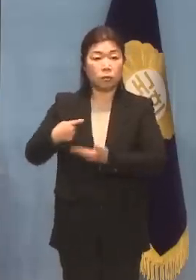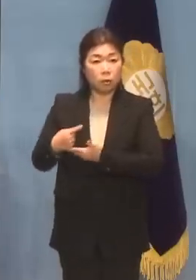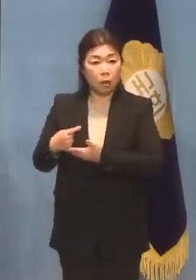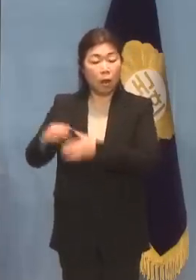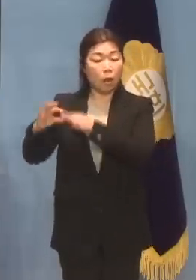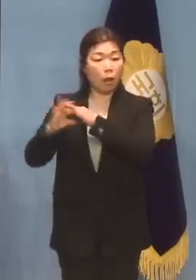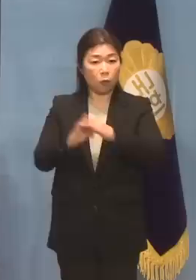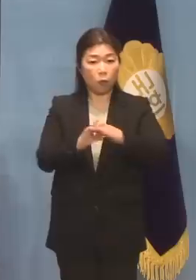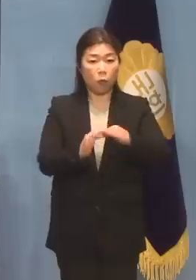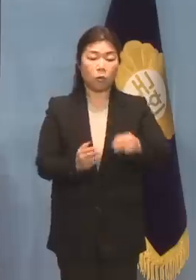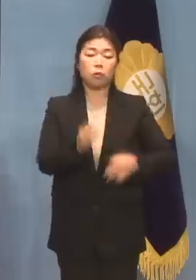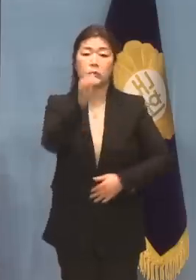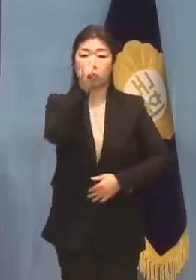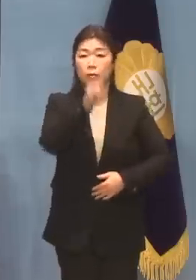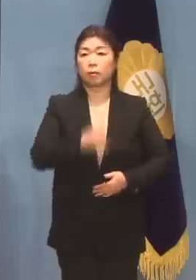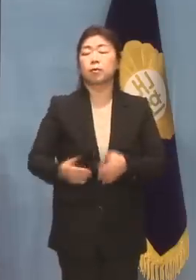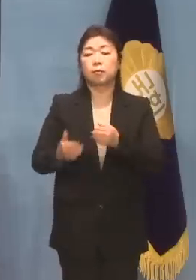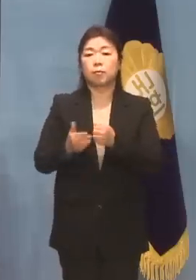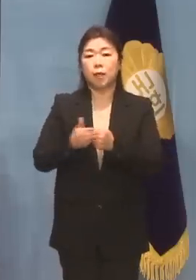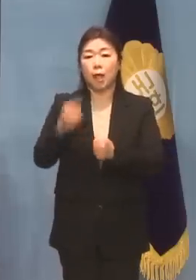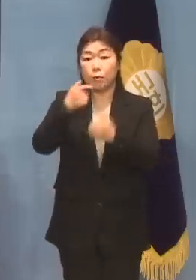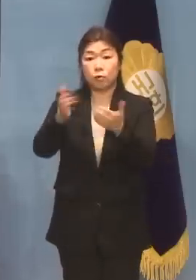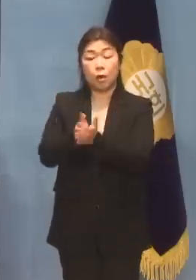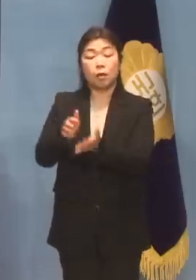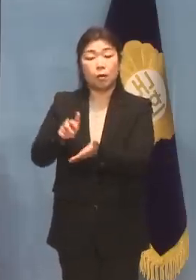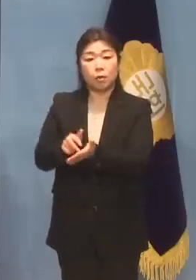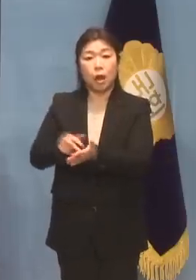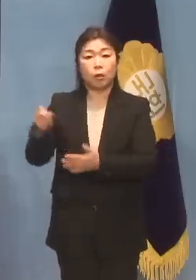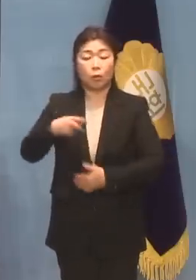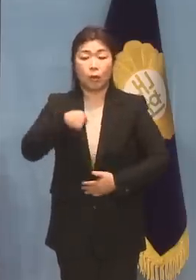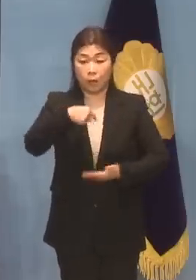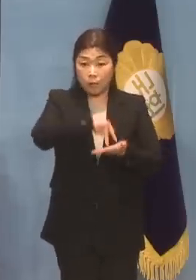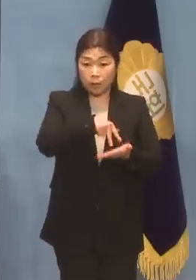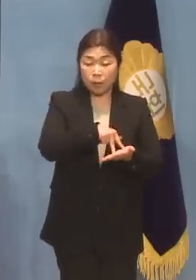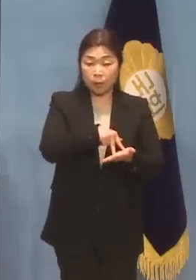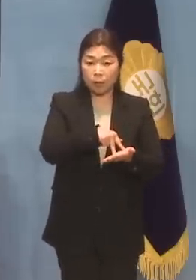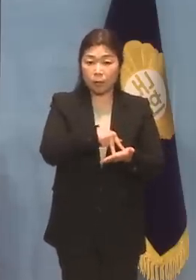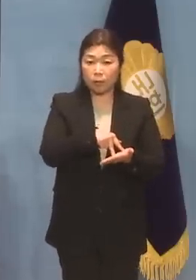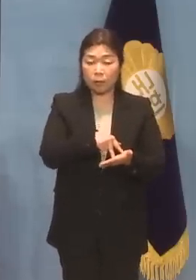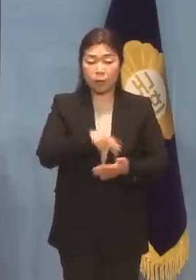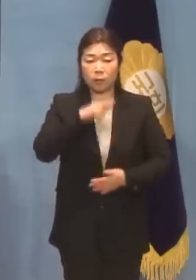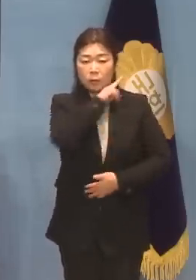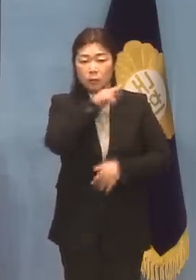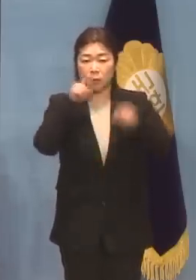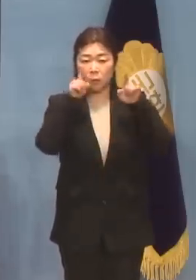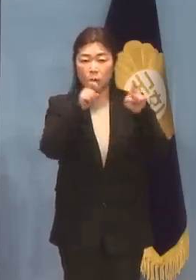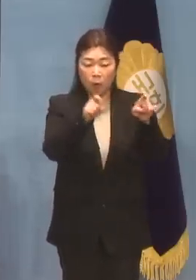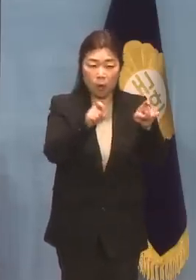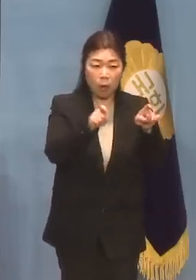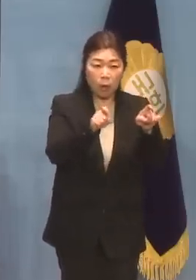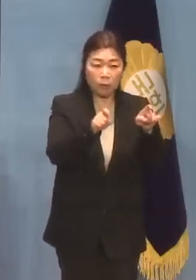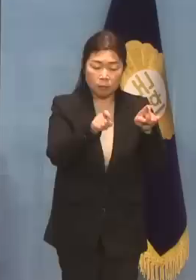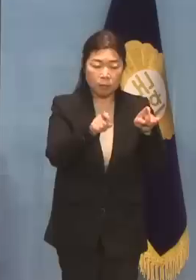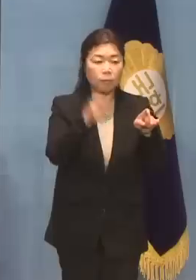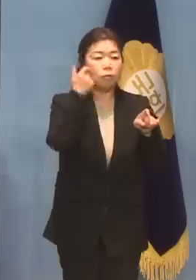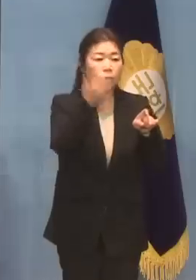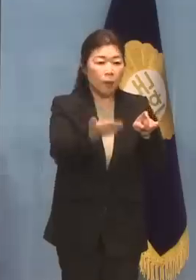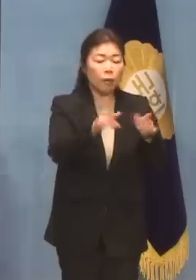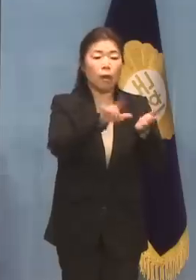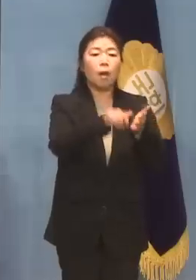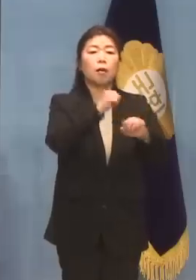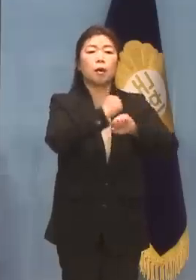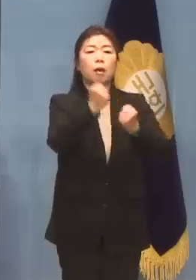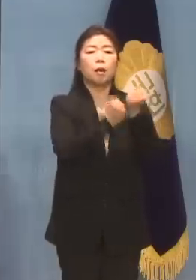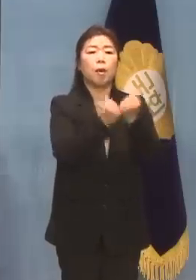계속 이어지고 있습니다. 그래서 저희 당에서 그리고 제가 이 건에 대해서 의혹을 해명할 것을 요구하는 기자회견을 여러